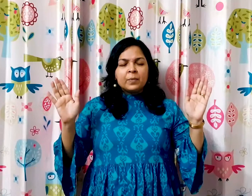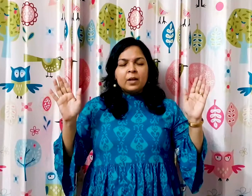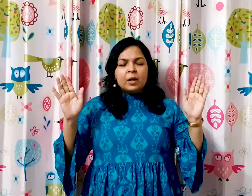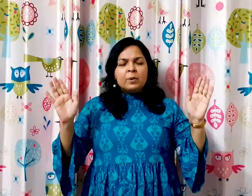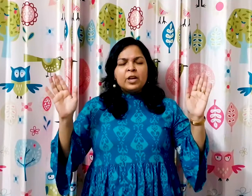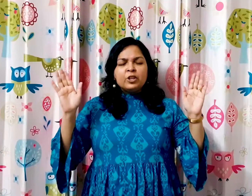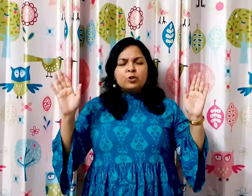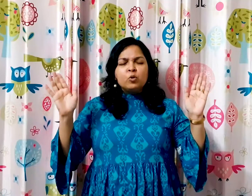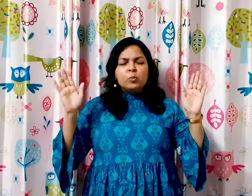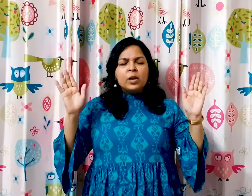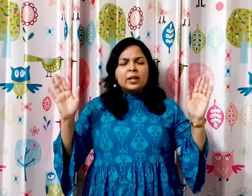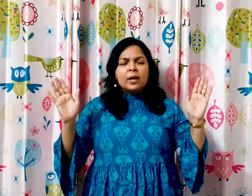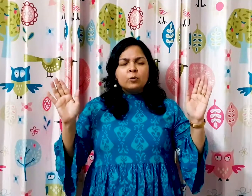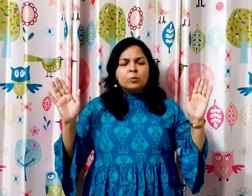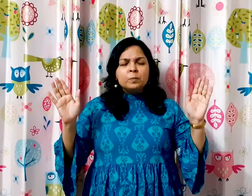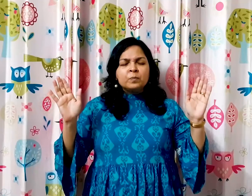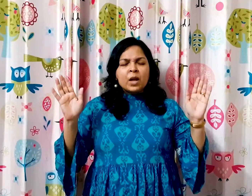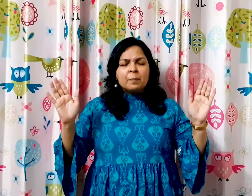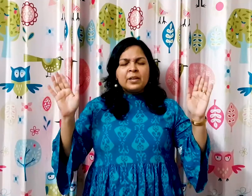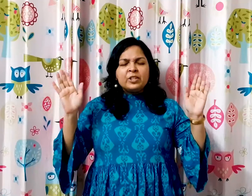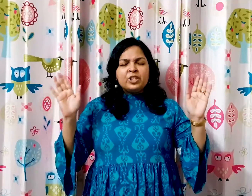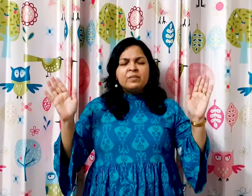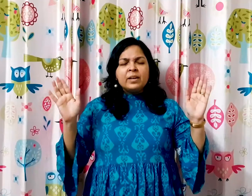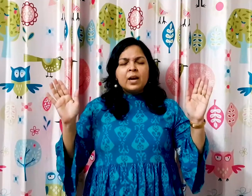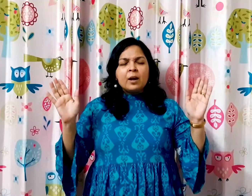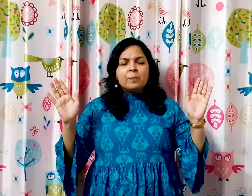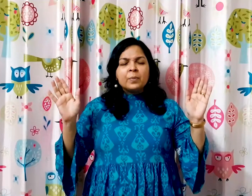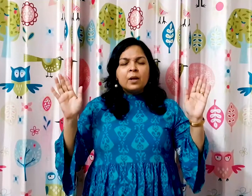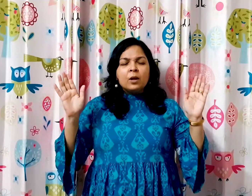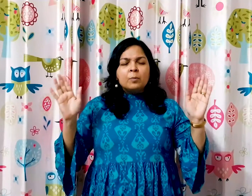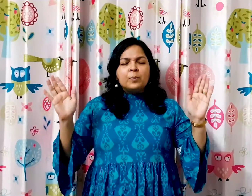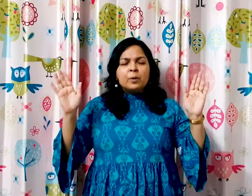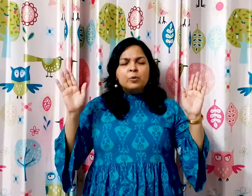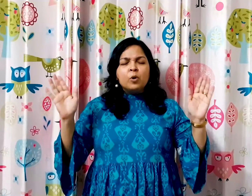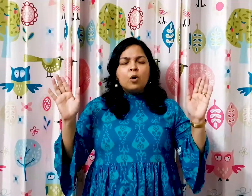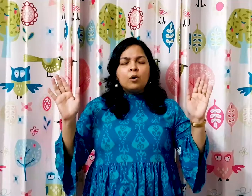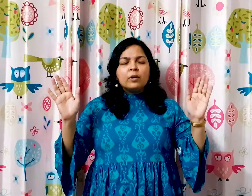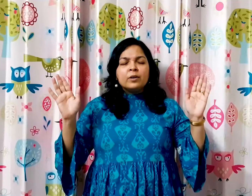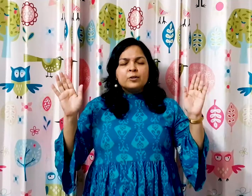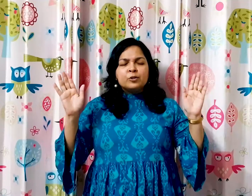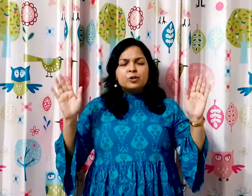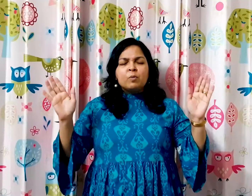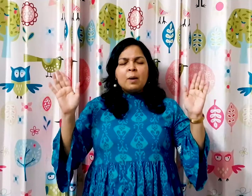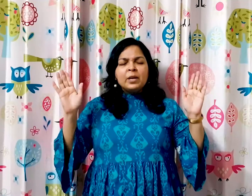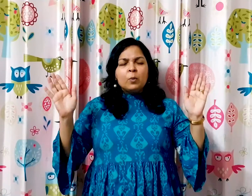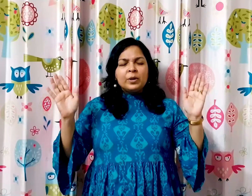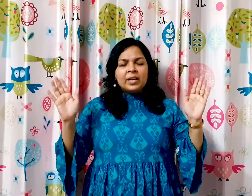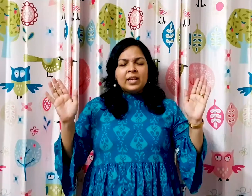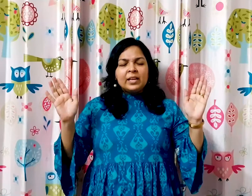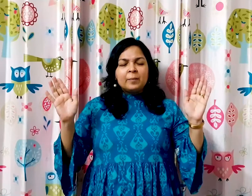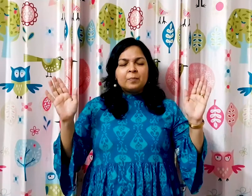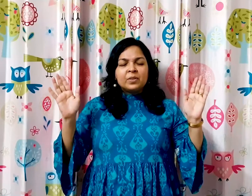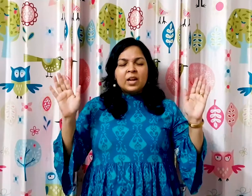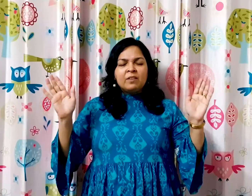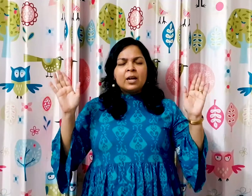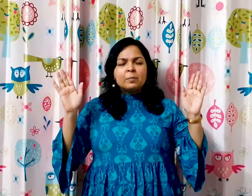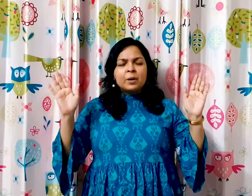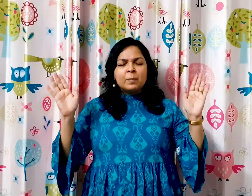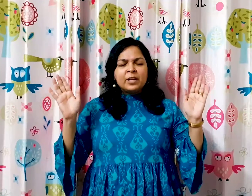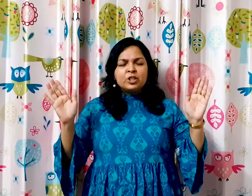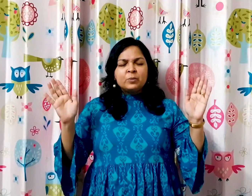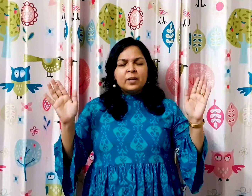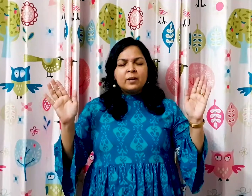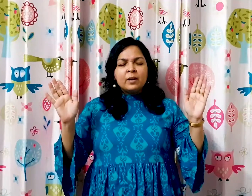है। मैं यीशु को बुलाता हूँ अपने जीवन का प्रभु और स्वामी होने के लिए।